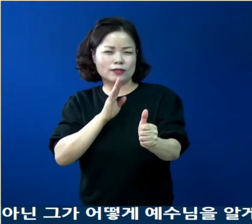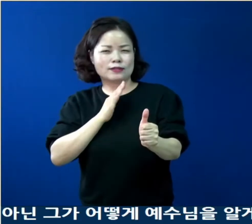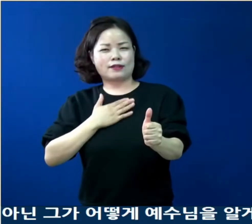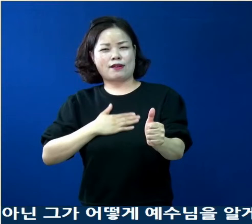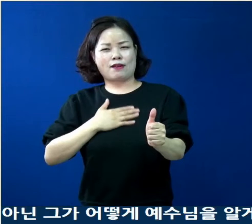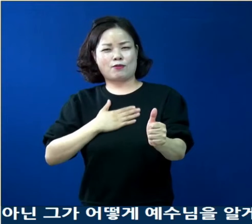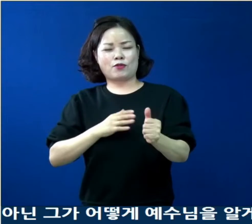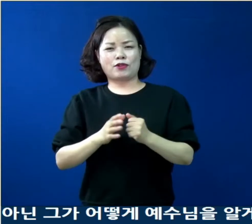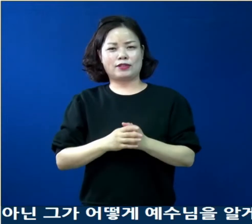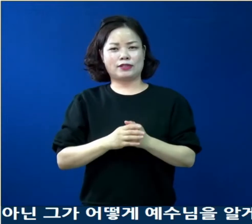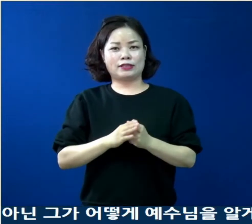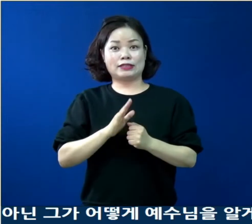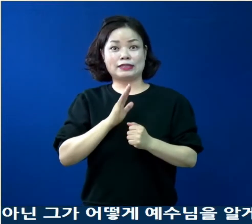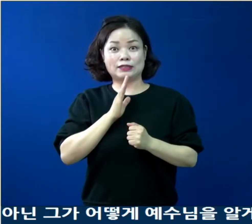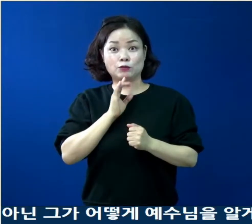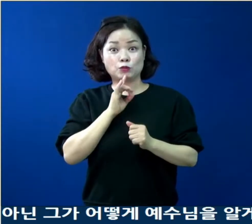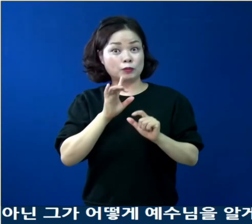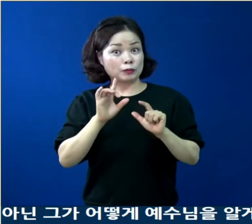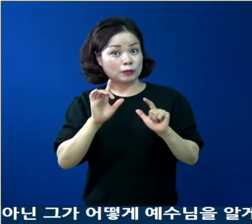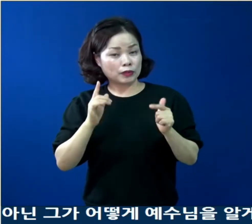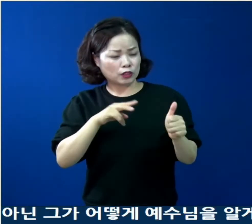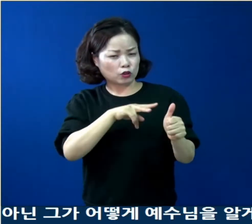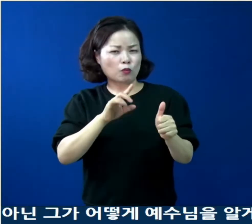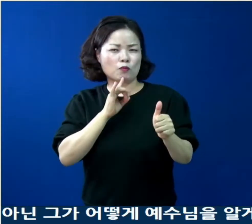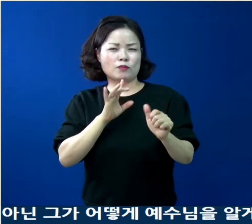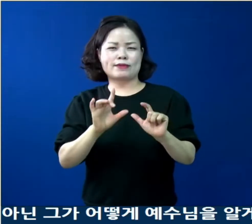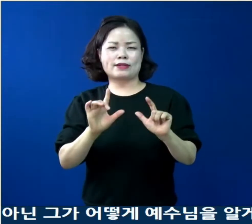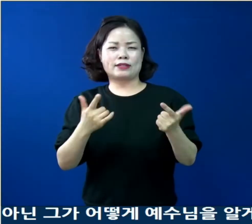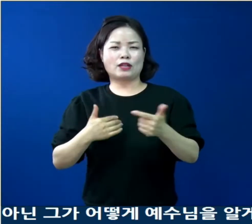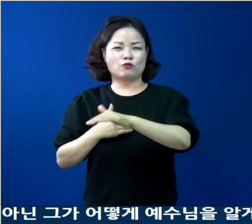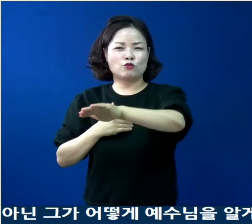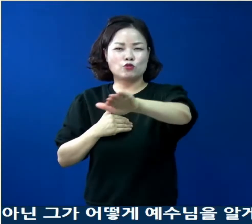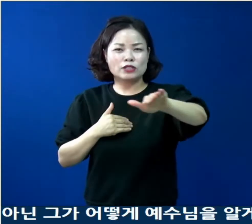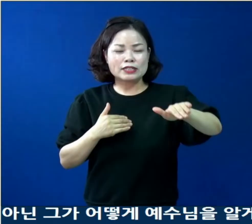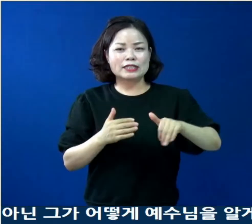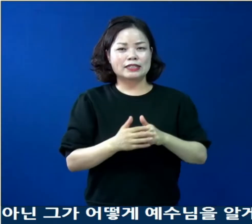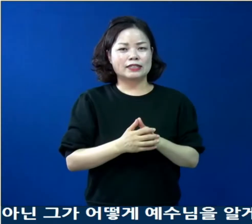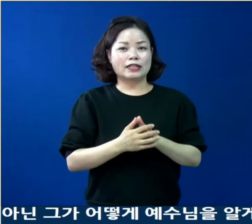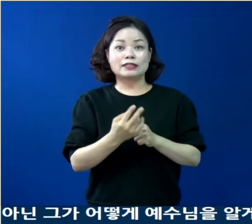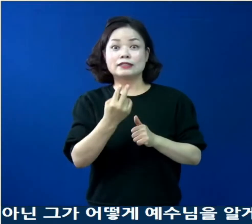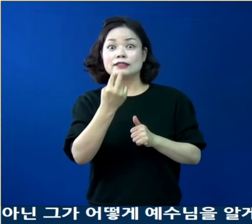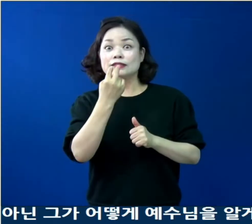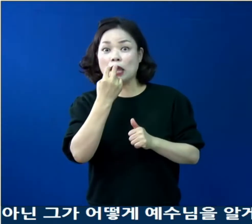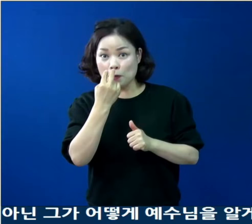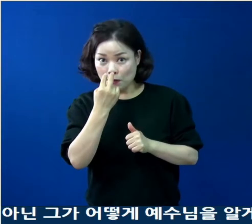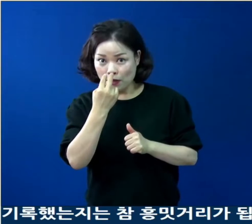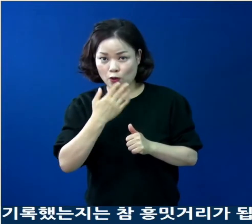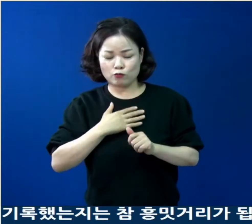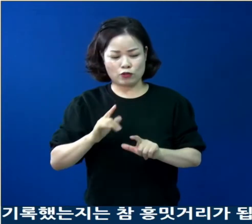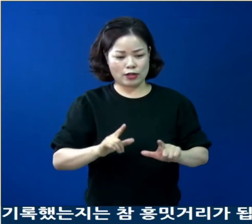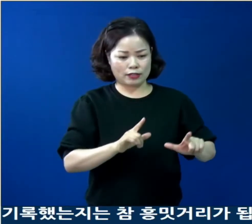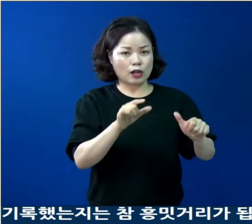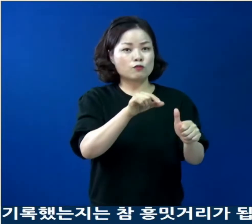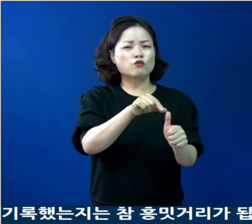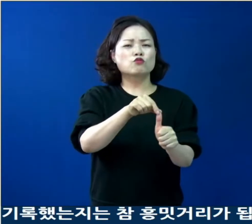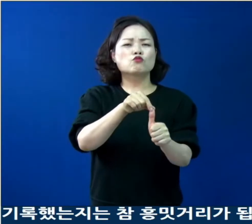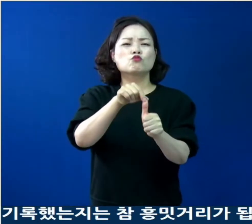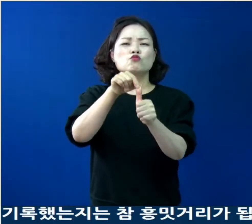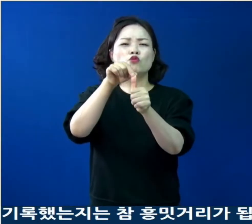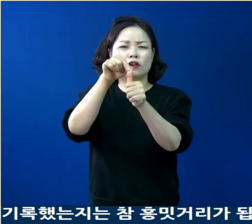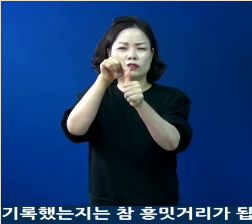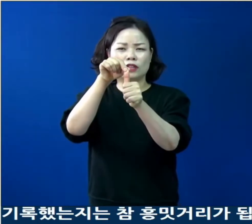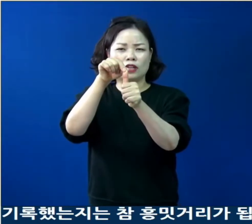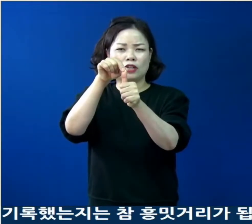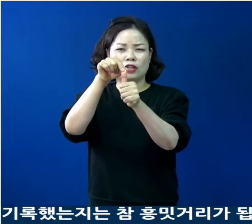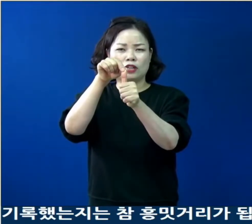알고 그것이 정보일 뿐만 아니라 우리 생명에, 우리의 삶을 구원에 아주